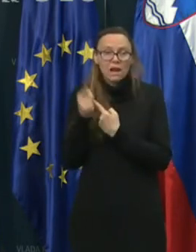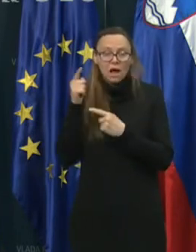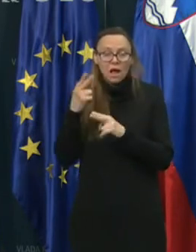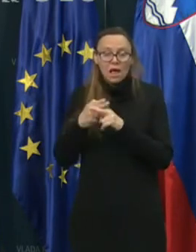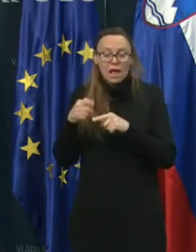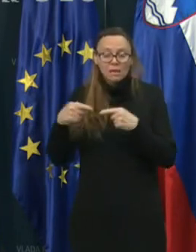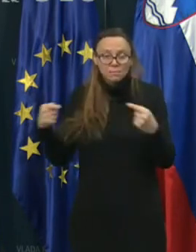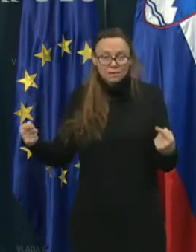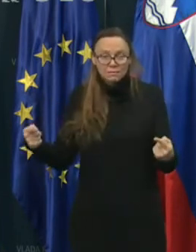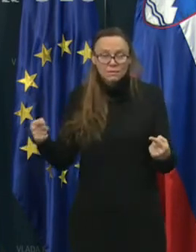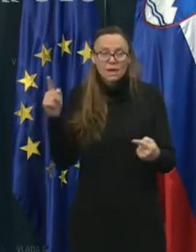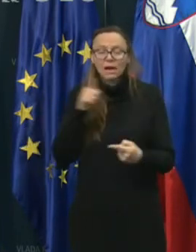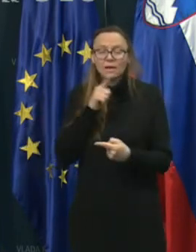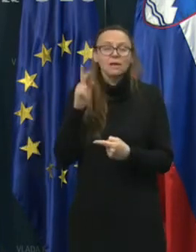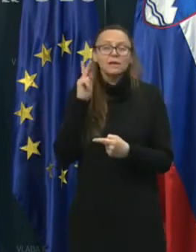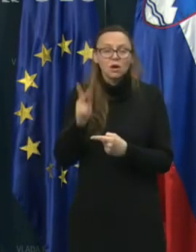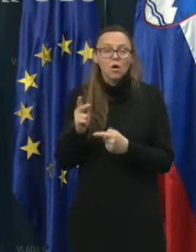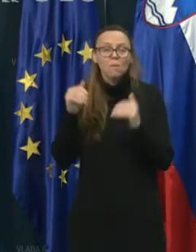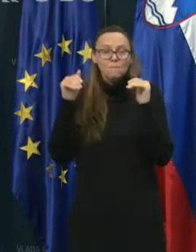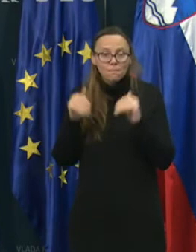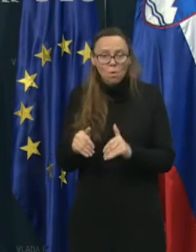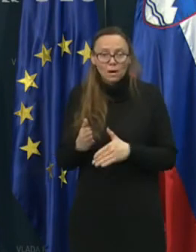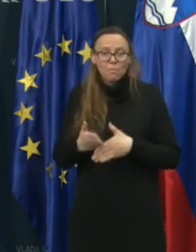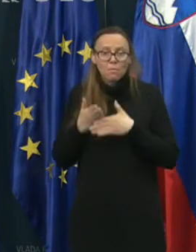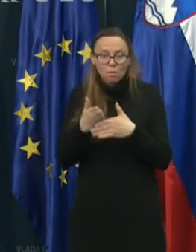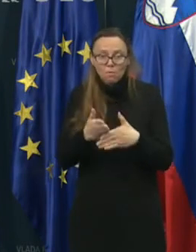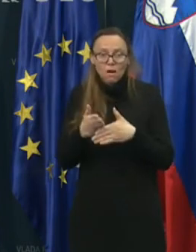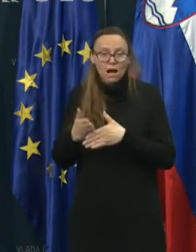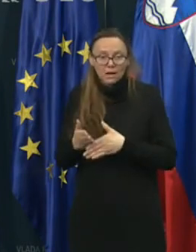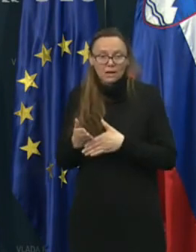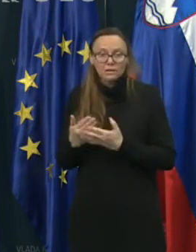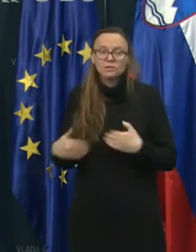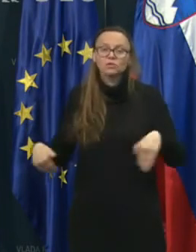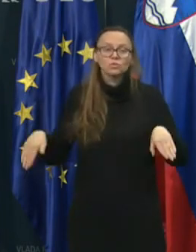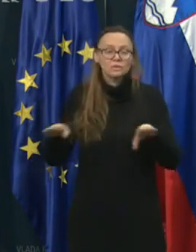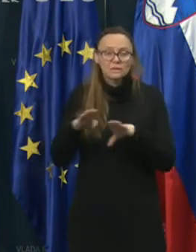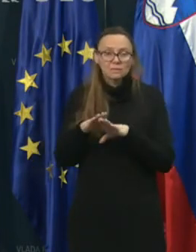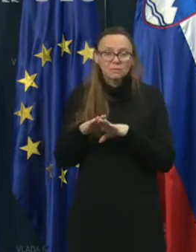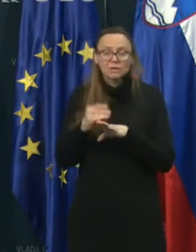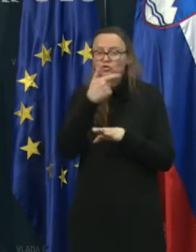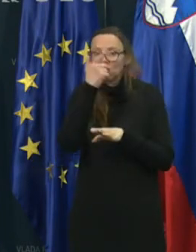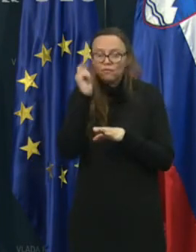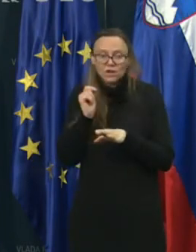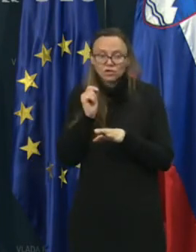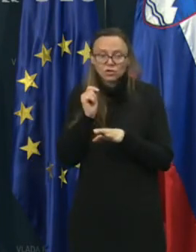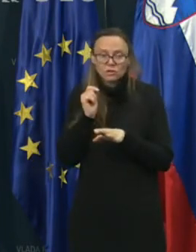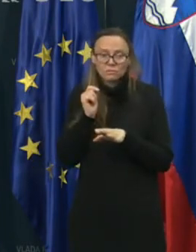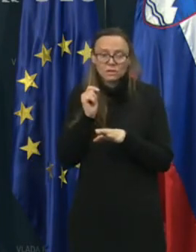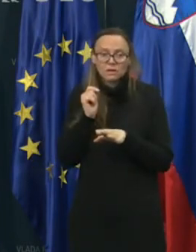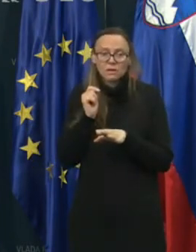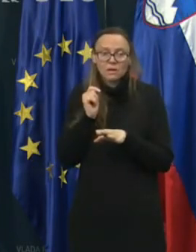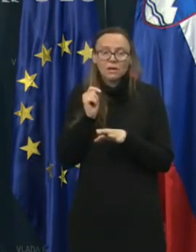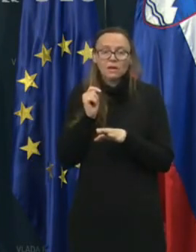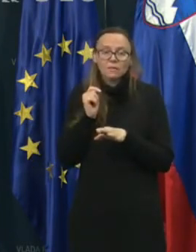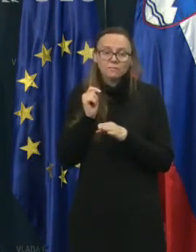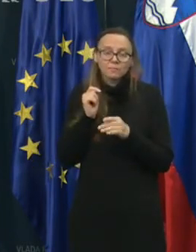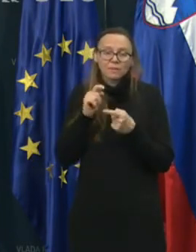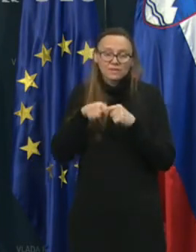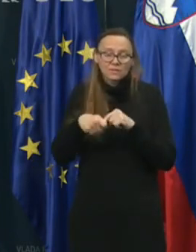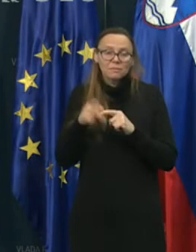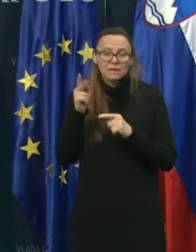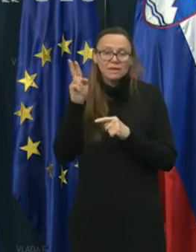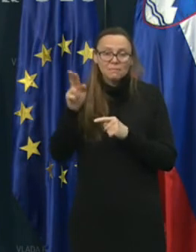epidemija in ko si moramo pomagati z vsemi s človeškimi viri, ki jih imamo na voljo, tudi